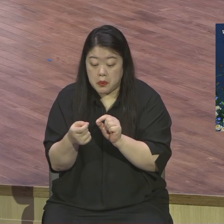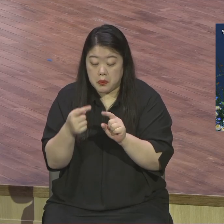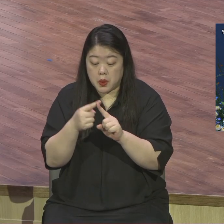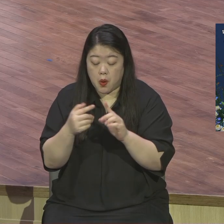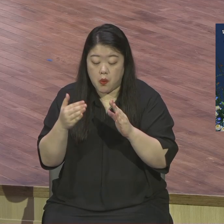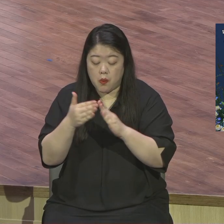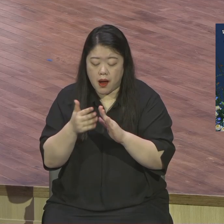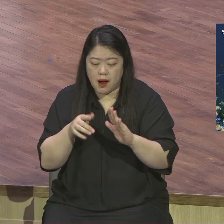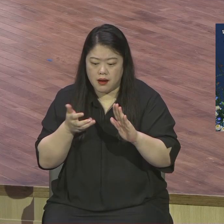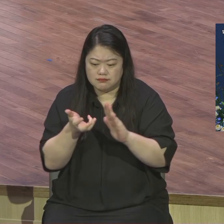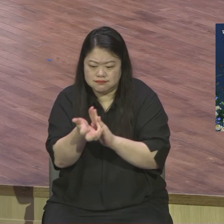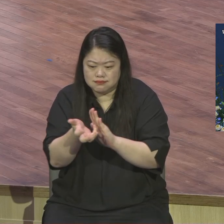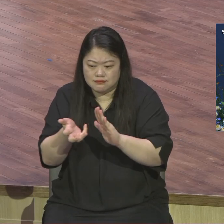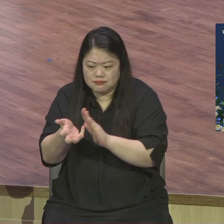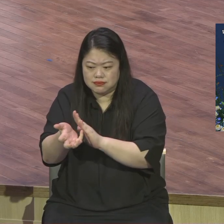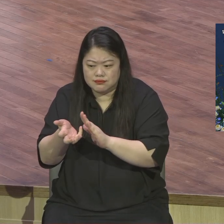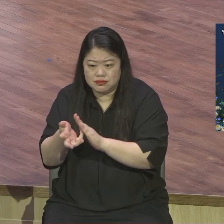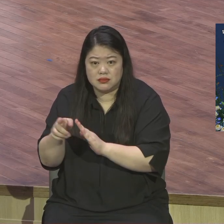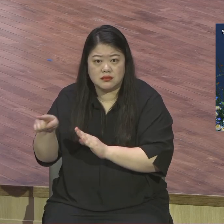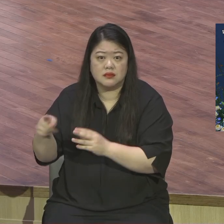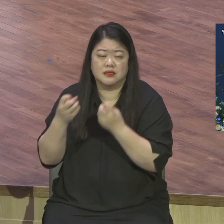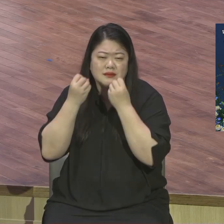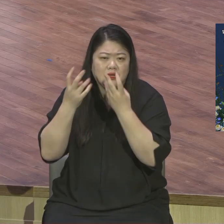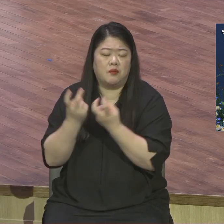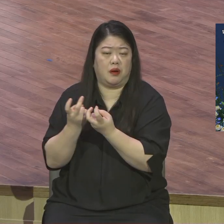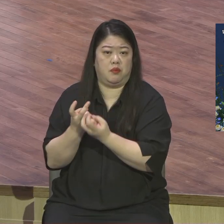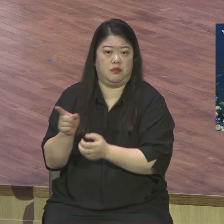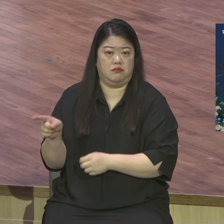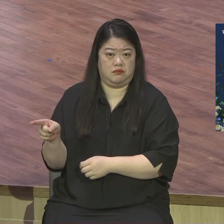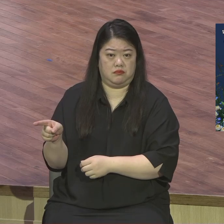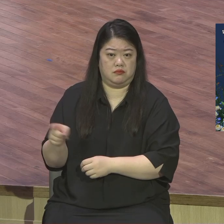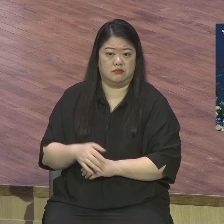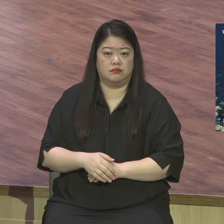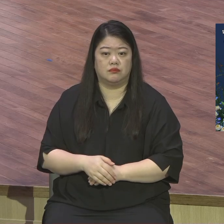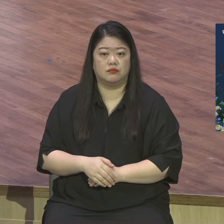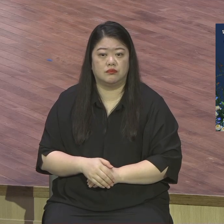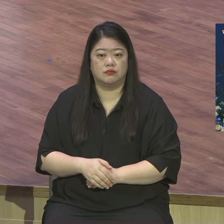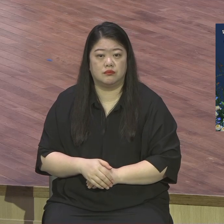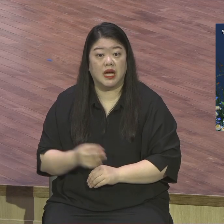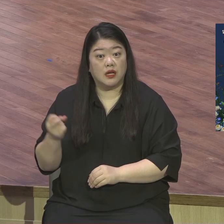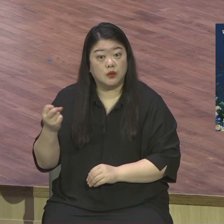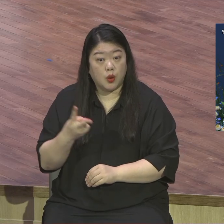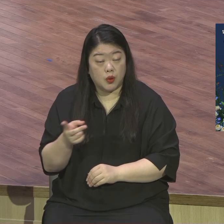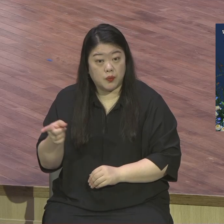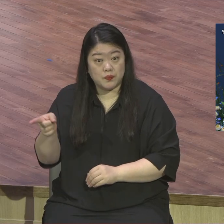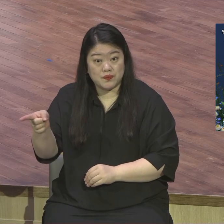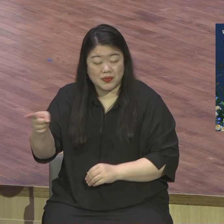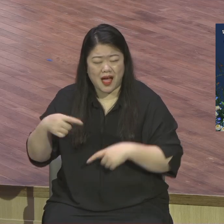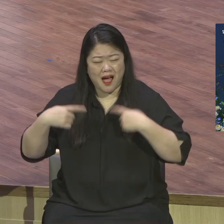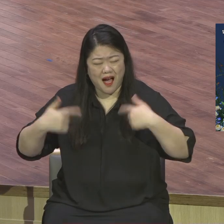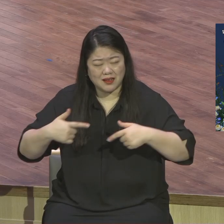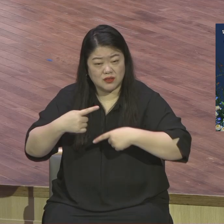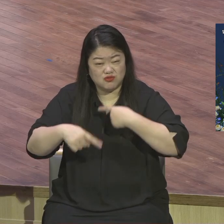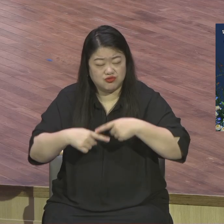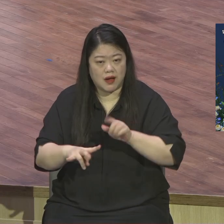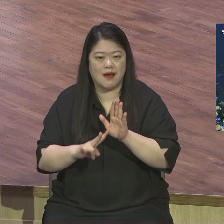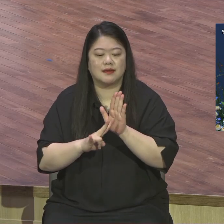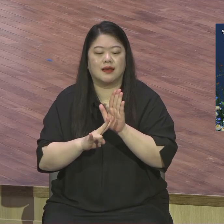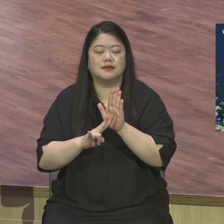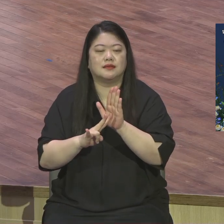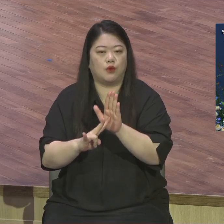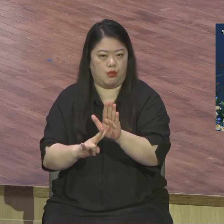것이 지금 현재 상황입니다. 그리고 이들이 입에서는 늘 게시록 강의를 강조를 말합니다. 이건